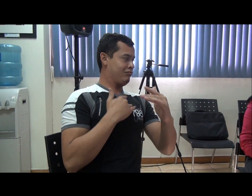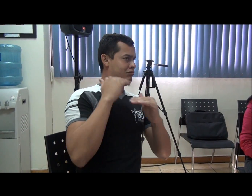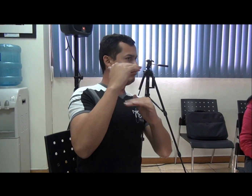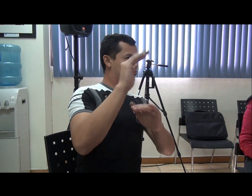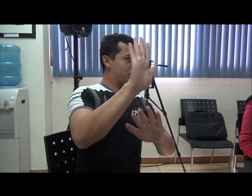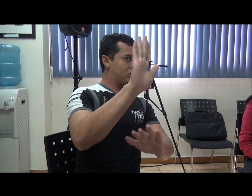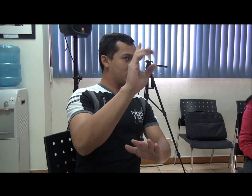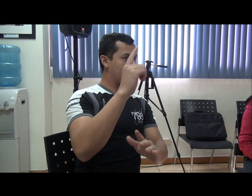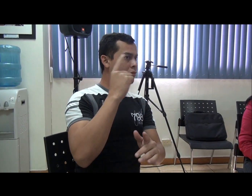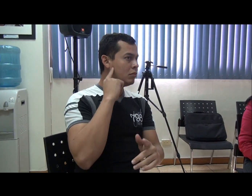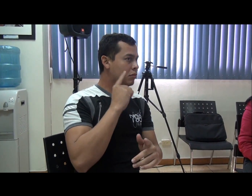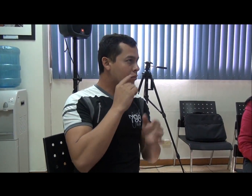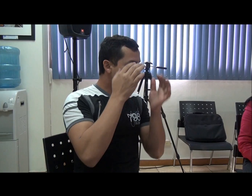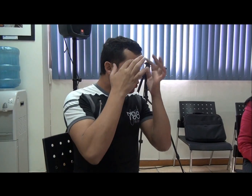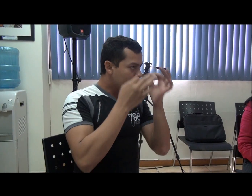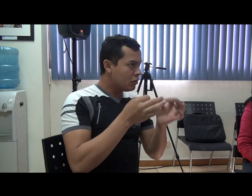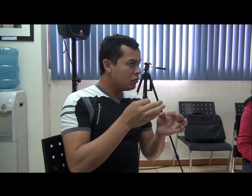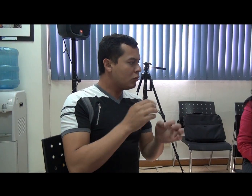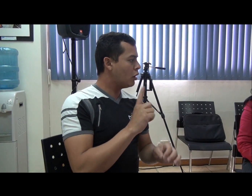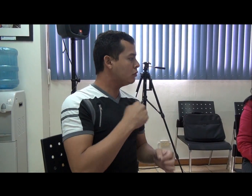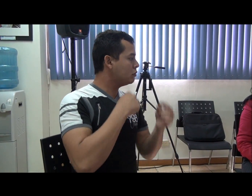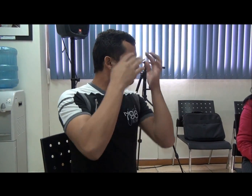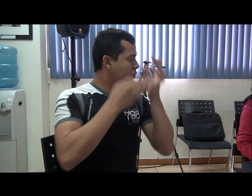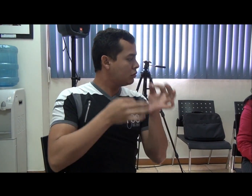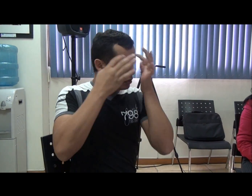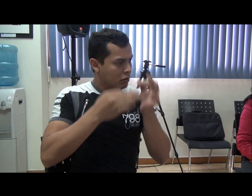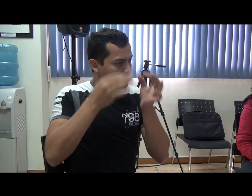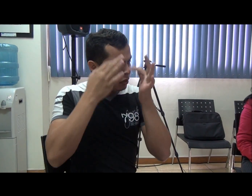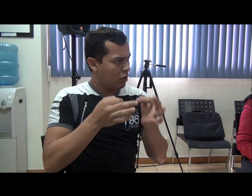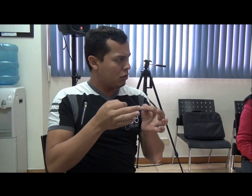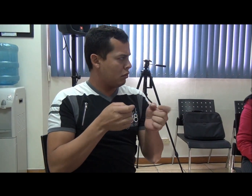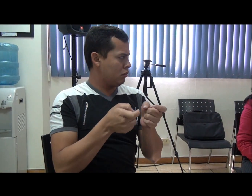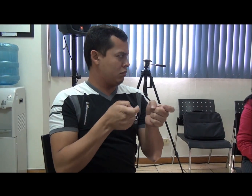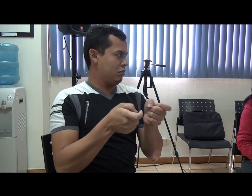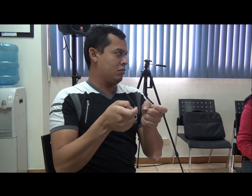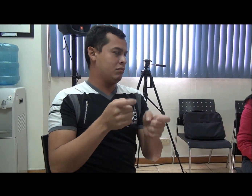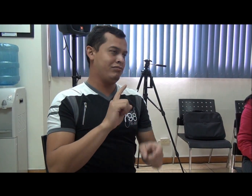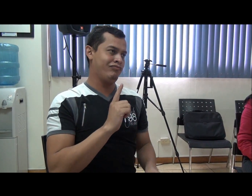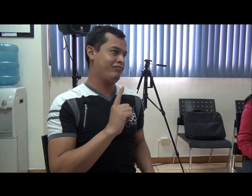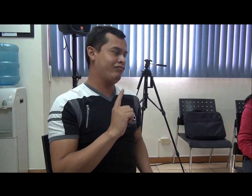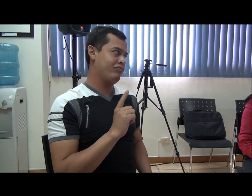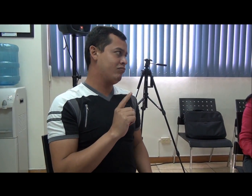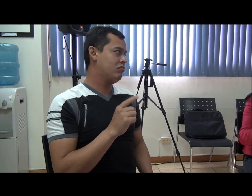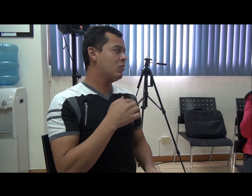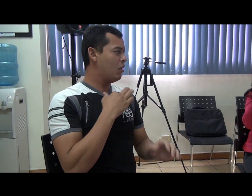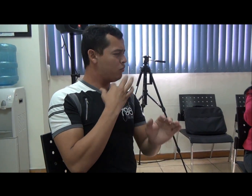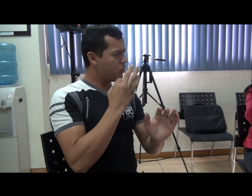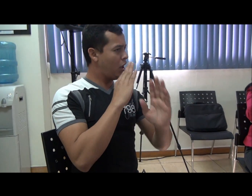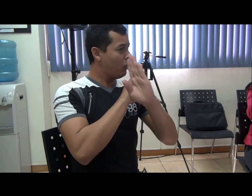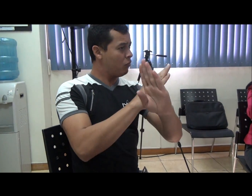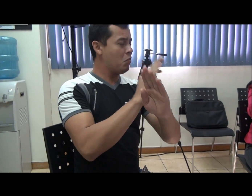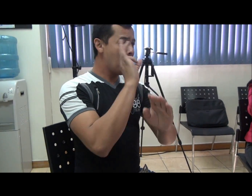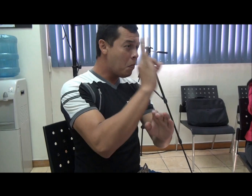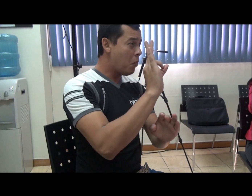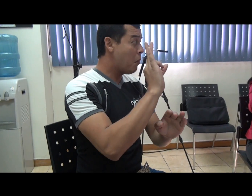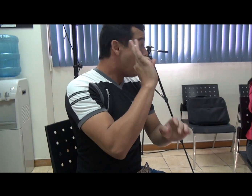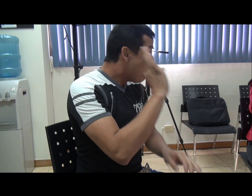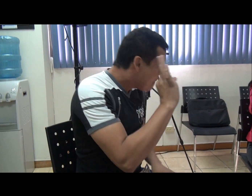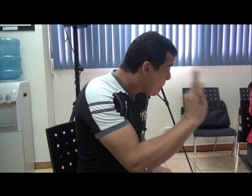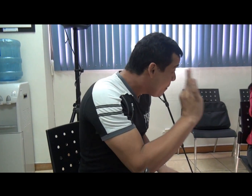de que las personas nos siguen manipulando y que ellos toman decisiones y siguen controlando sobre el tema.